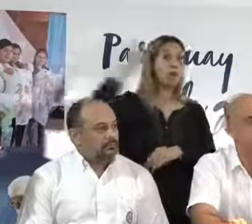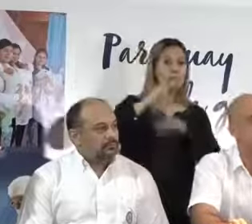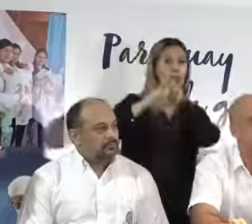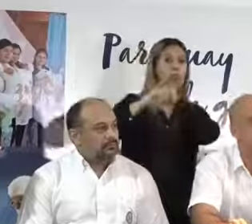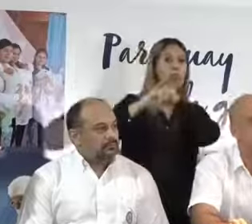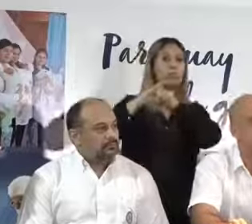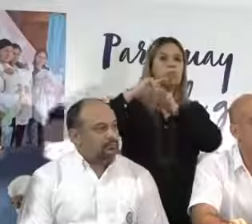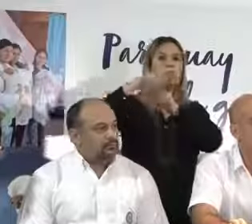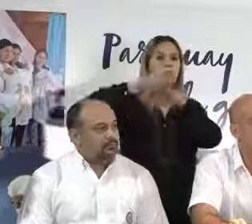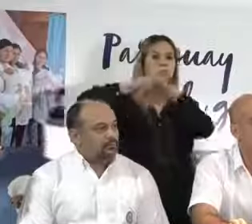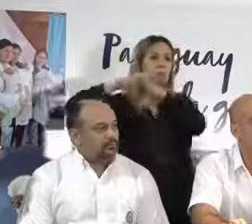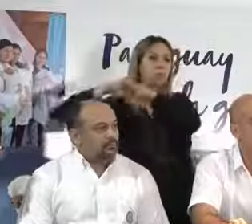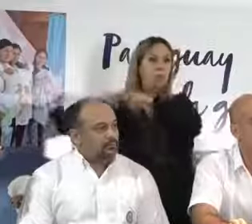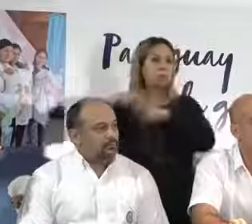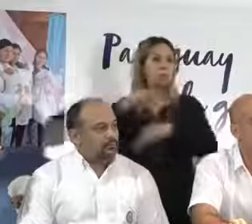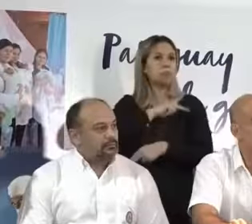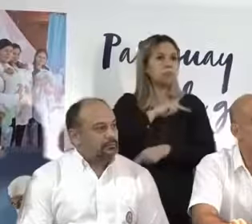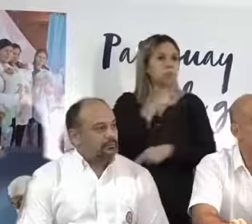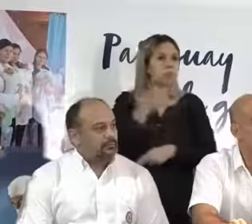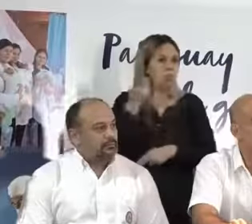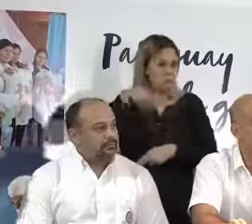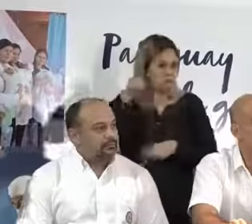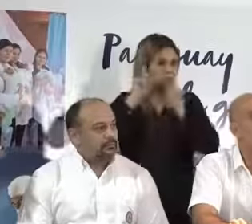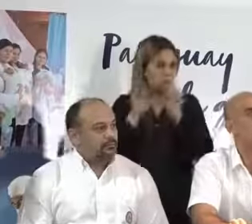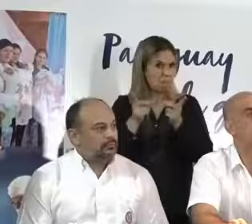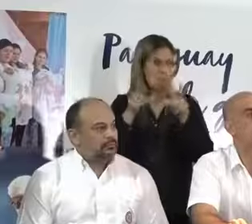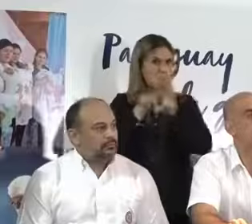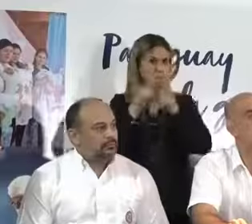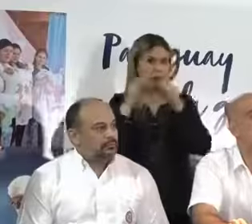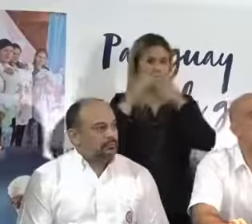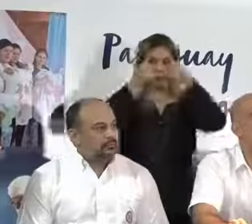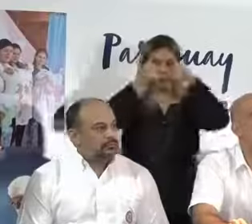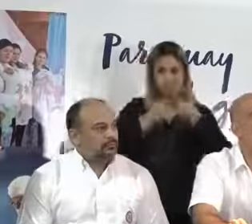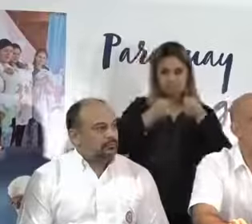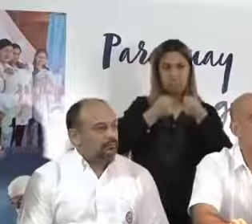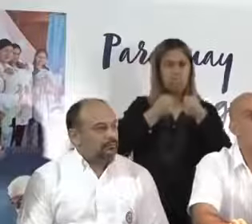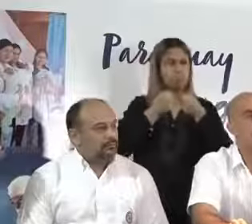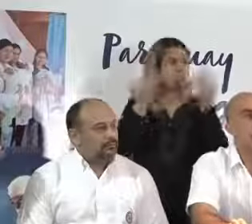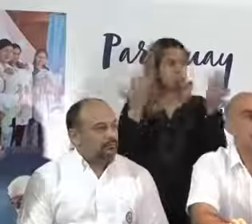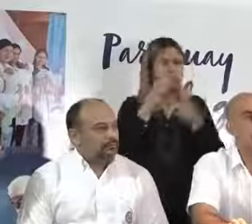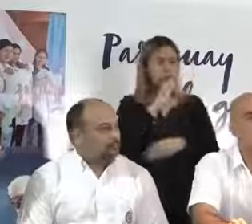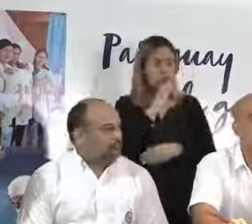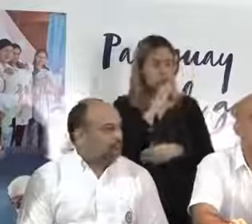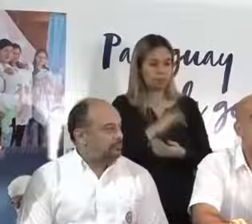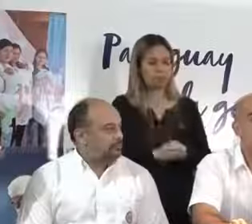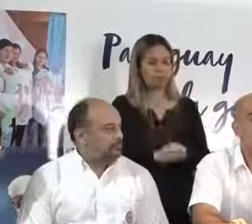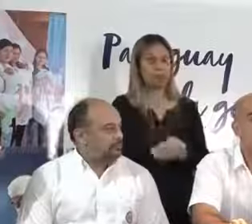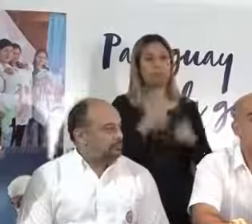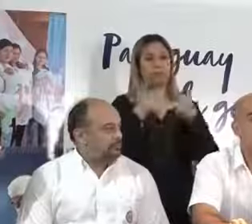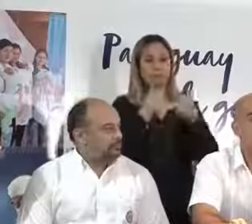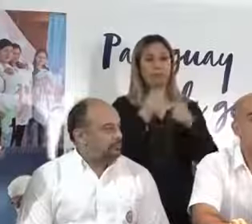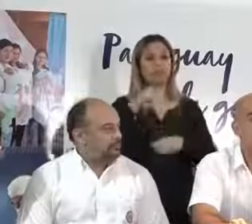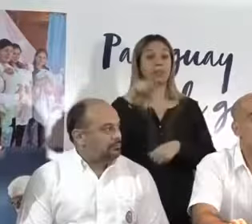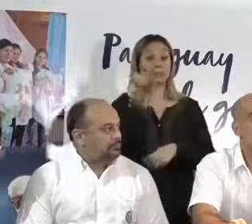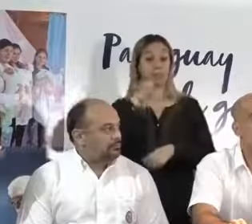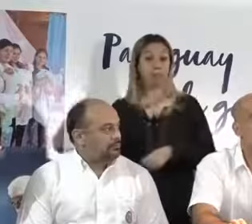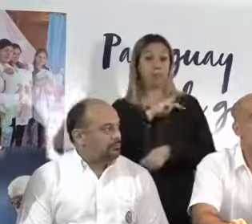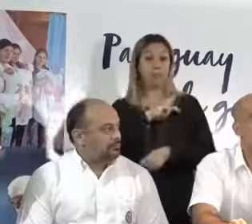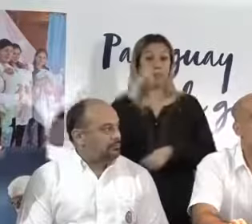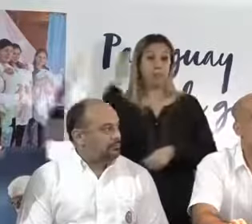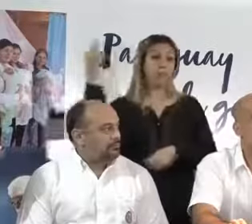aeropuerto, están también en fase de cuarentena. ¿Cómo se encuentran esas personas? Sí, en, las que estaban en el vuelo,